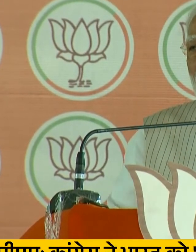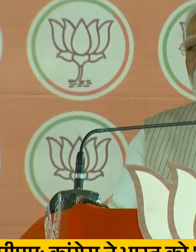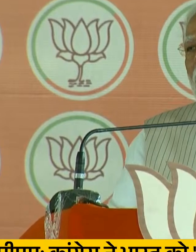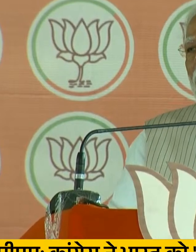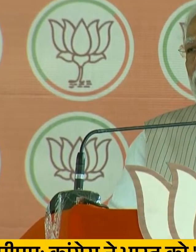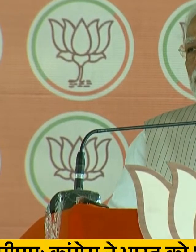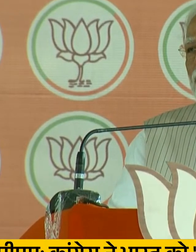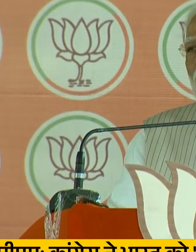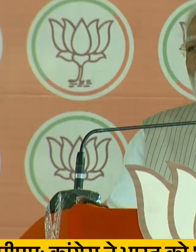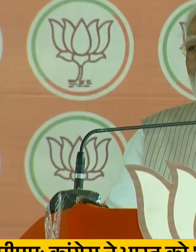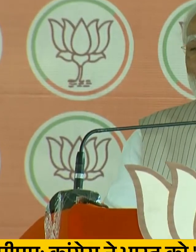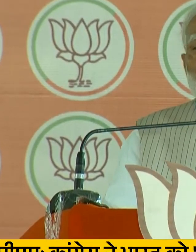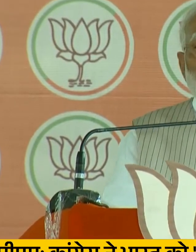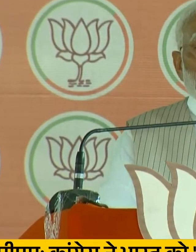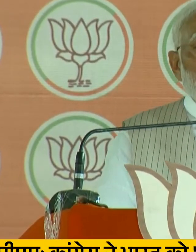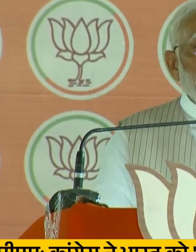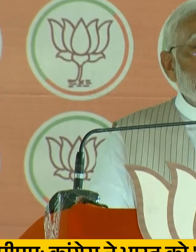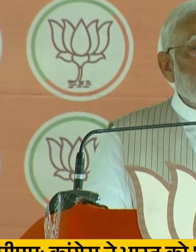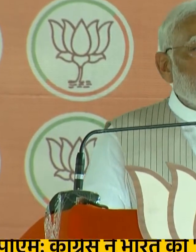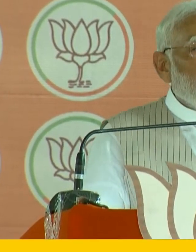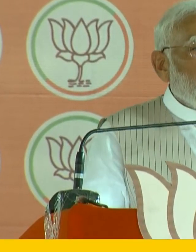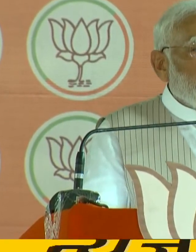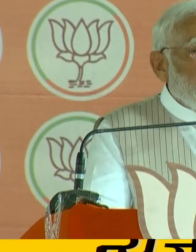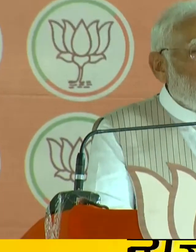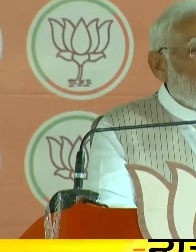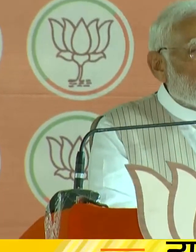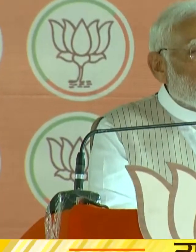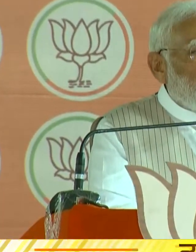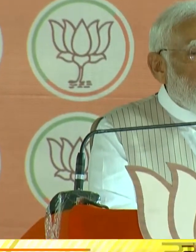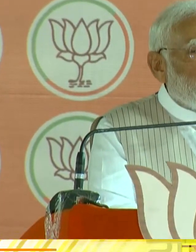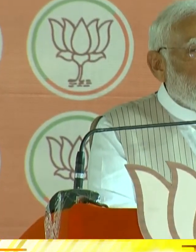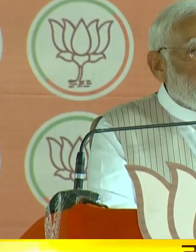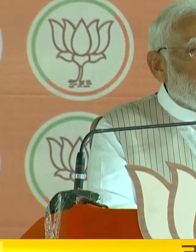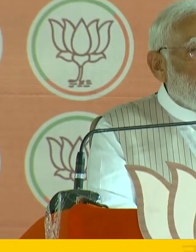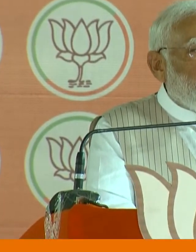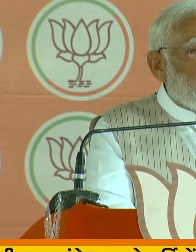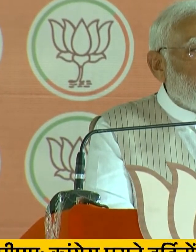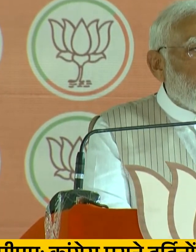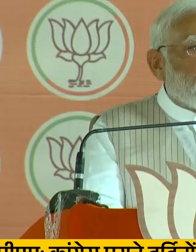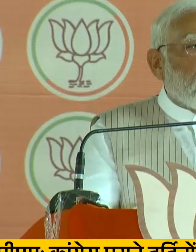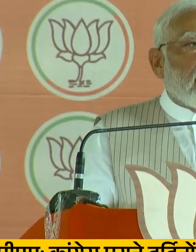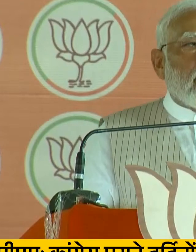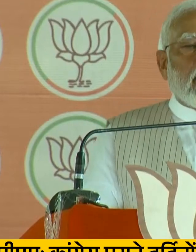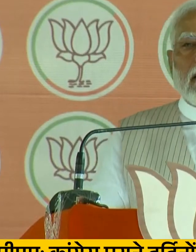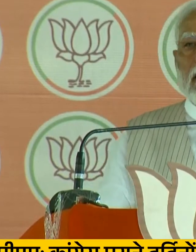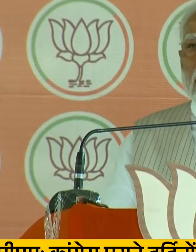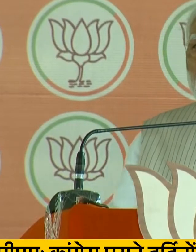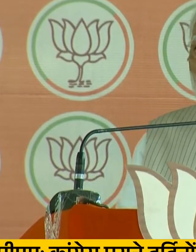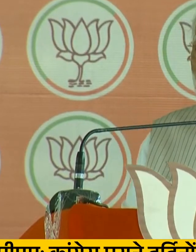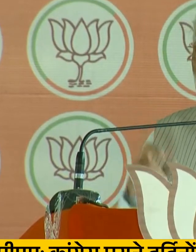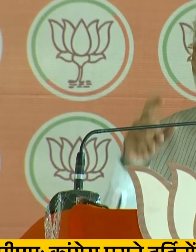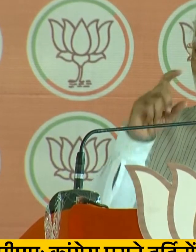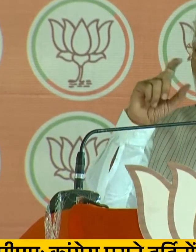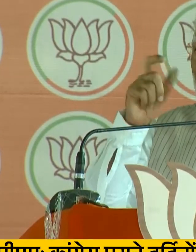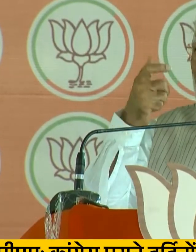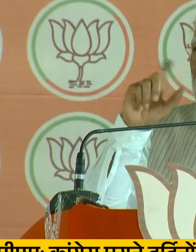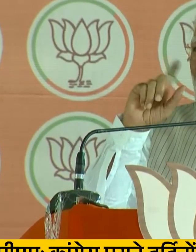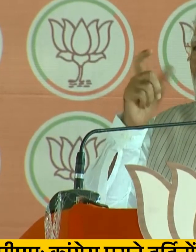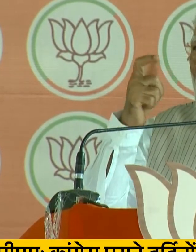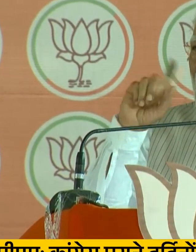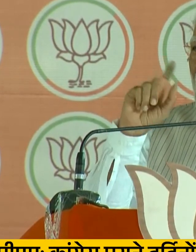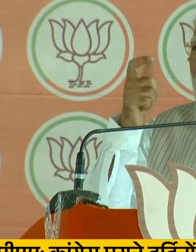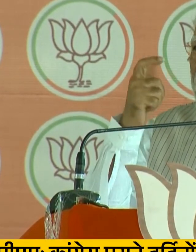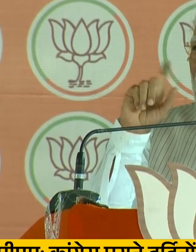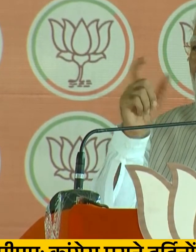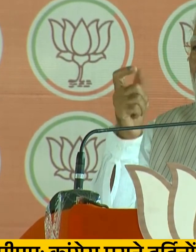था। अब ये उस वादे के बारे में भी मुंह पे